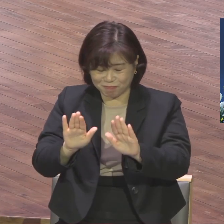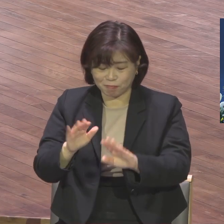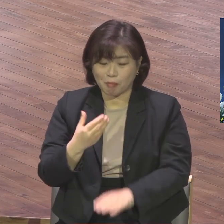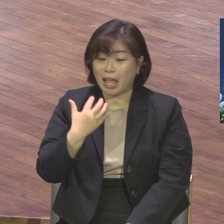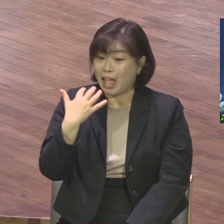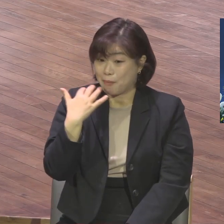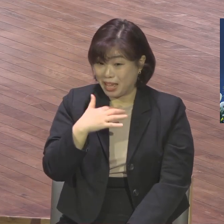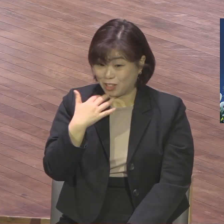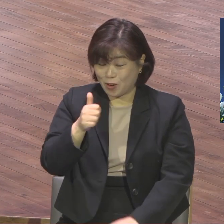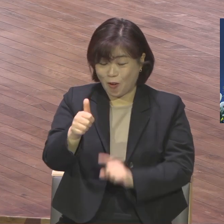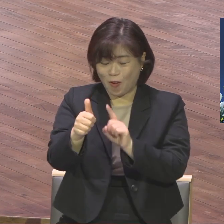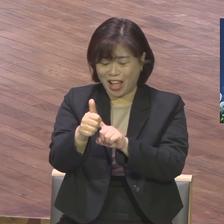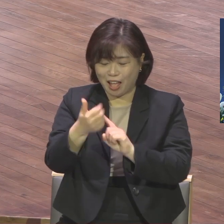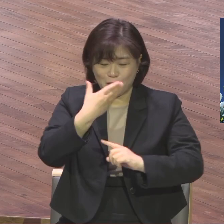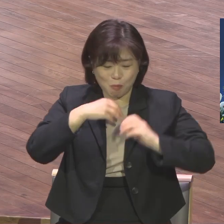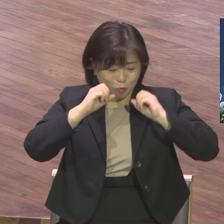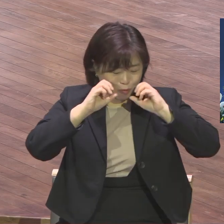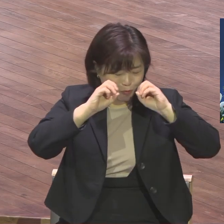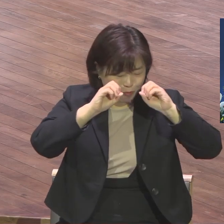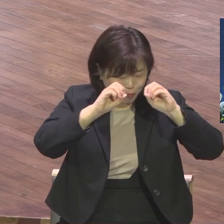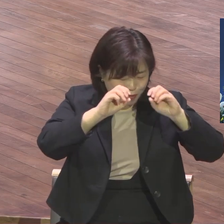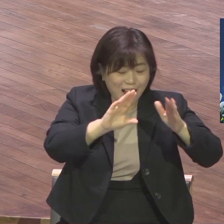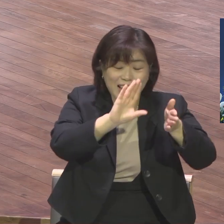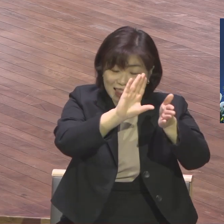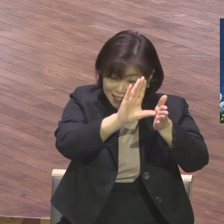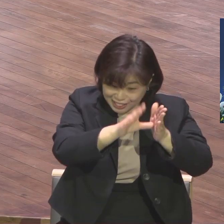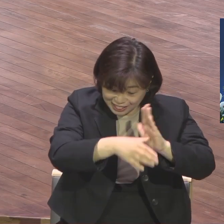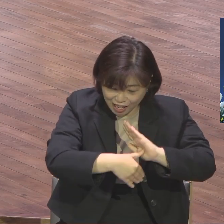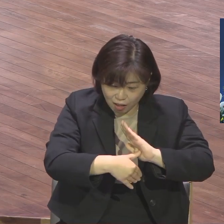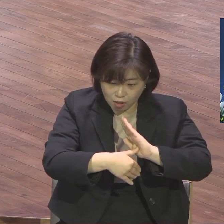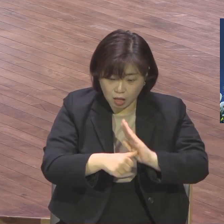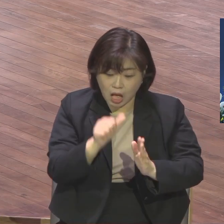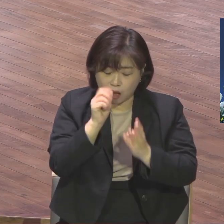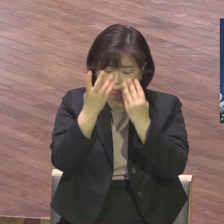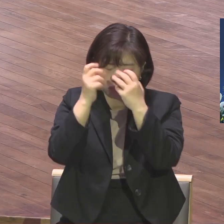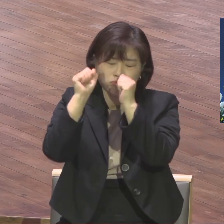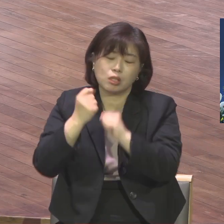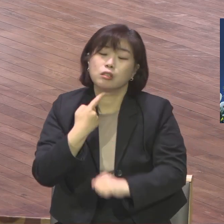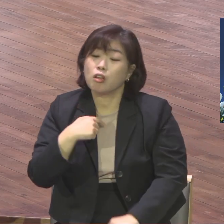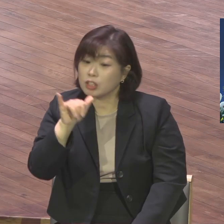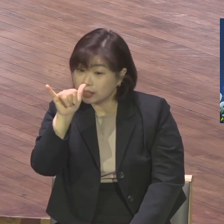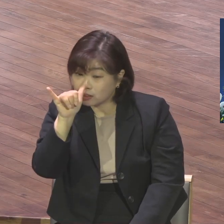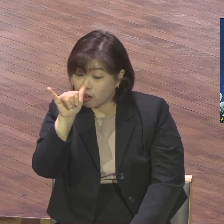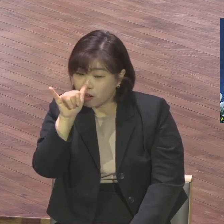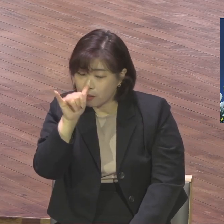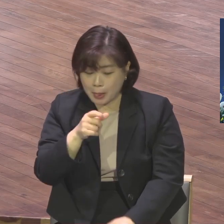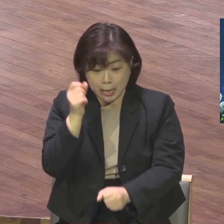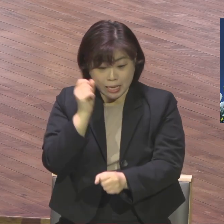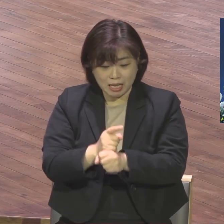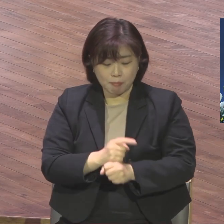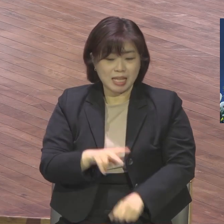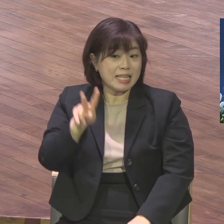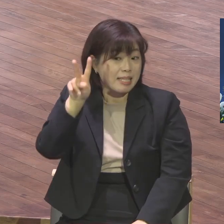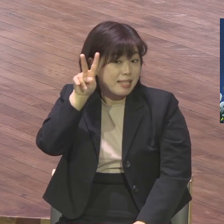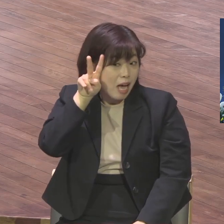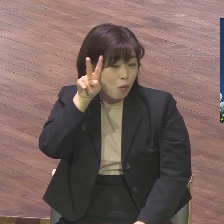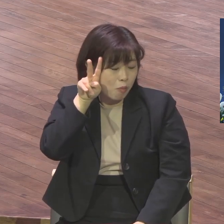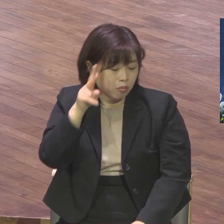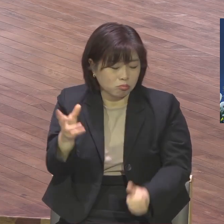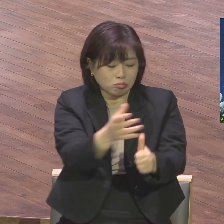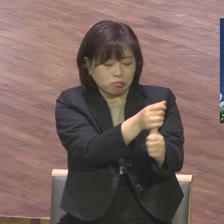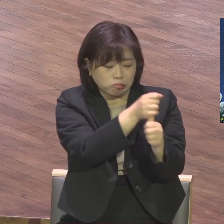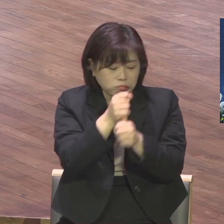이미 요한은 목이 잘려서 사형 순교 당했습니다. 이제 베드로